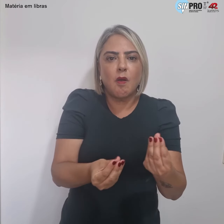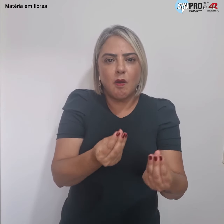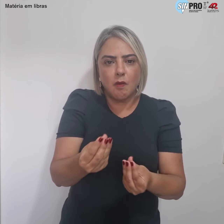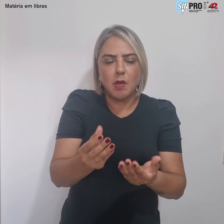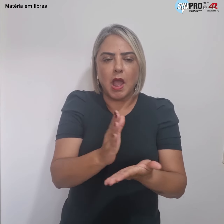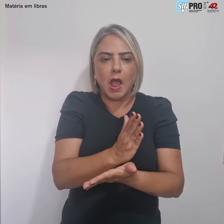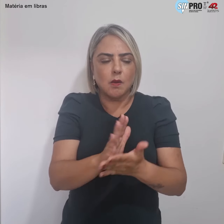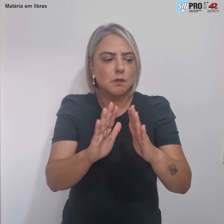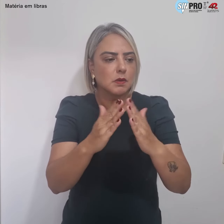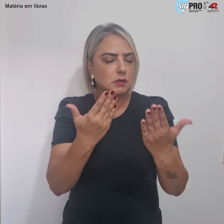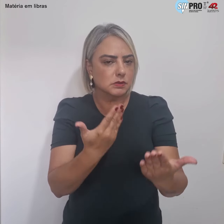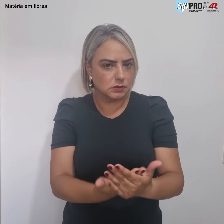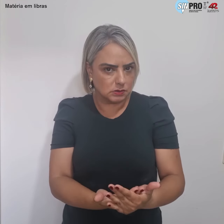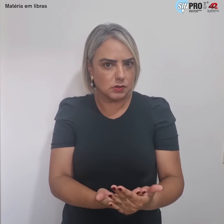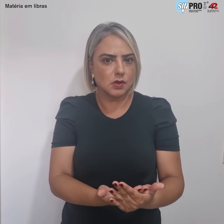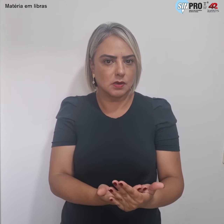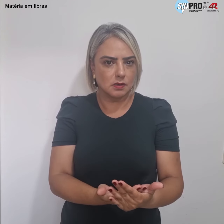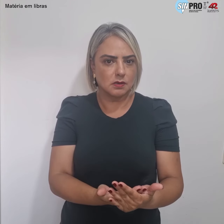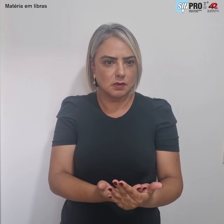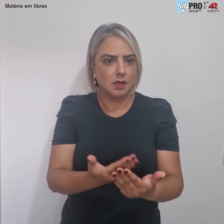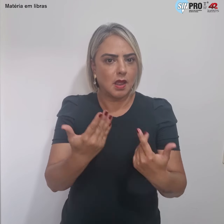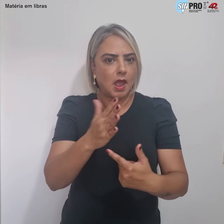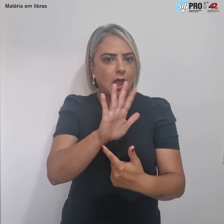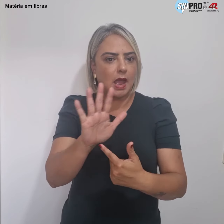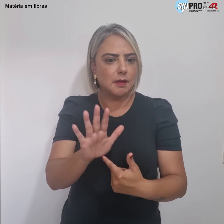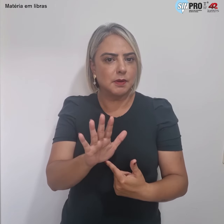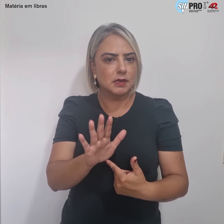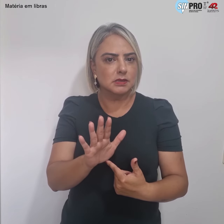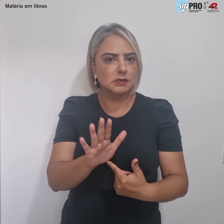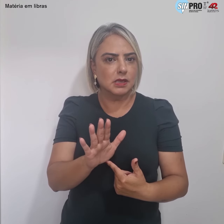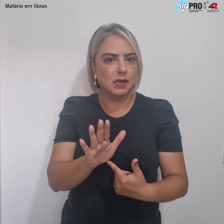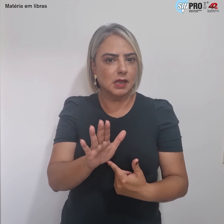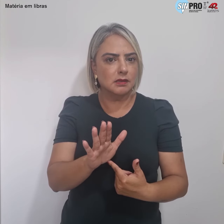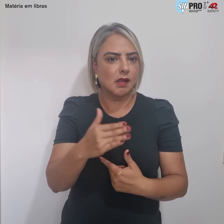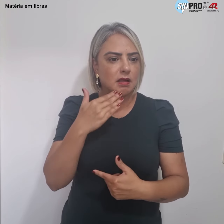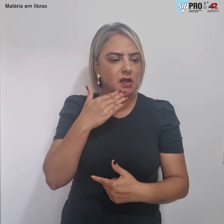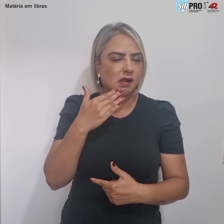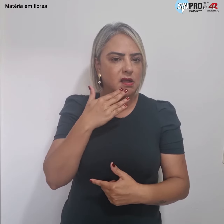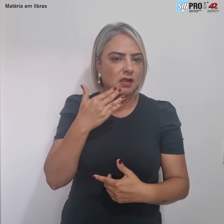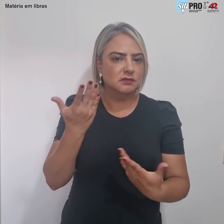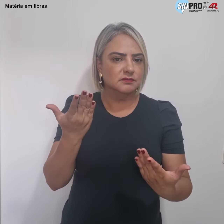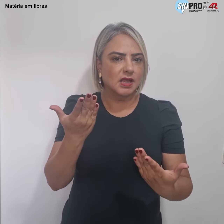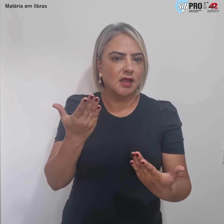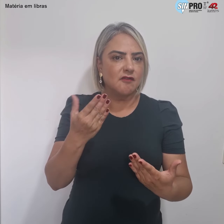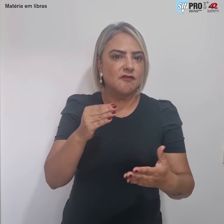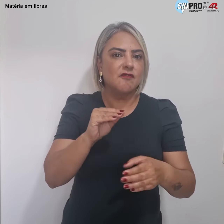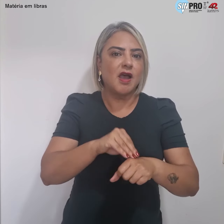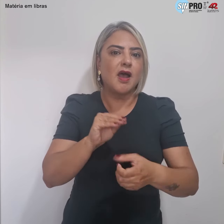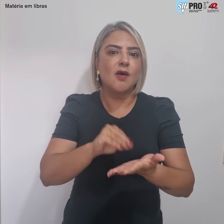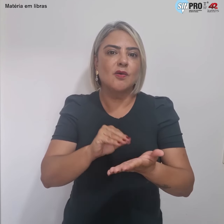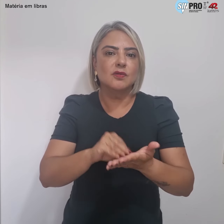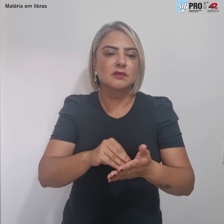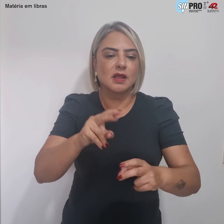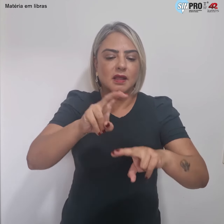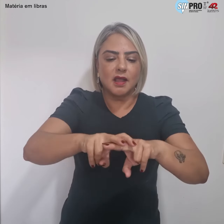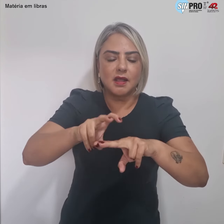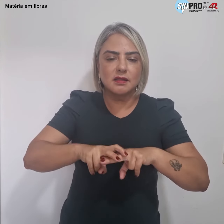Algumas escolas, inclusive, apresentam defasagem no número de carteiras para receber novos estudantes.